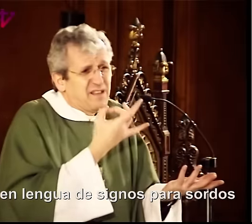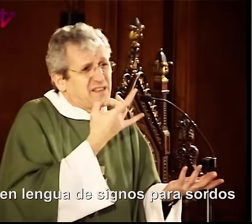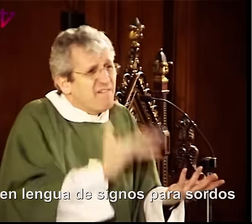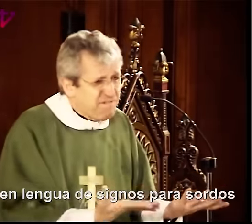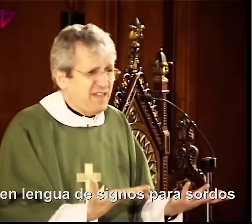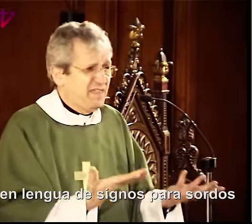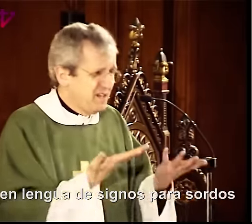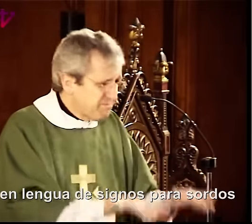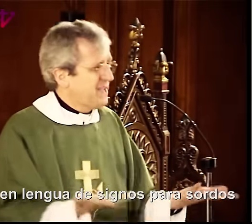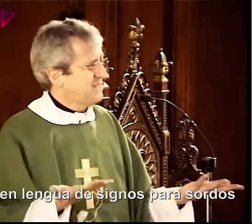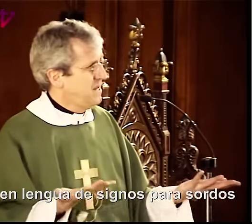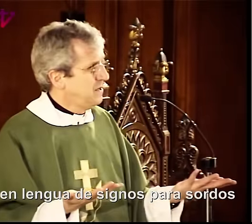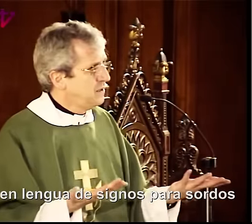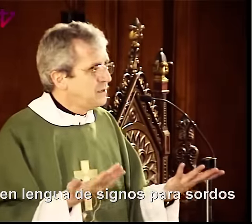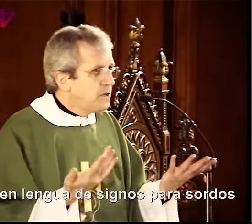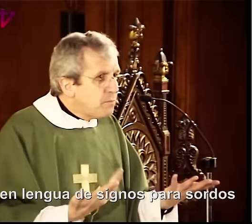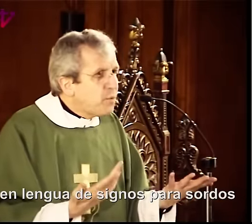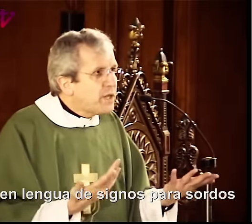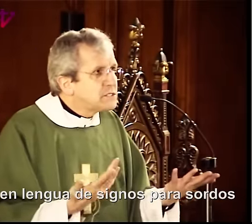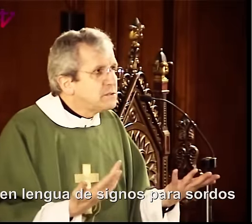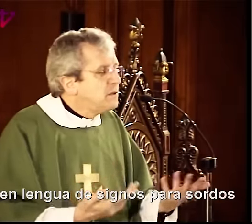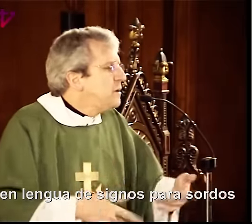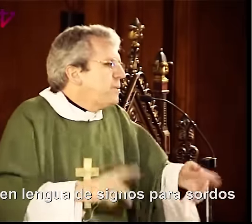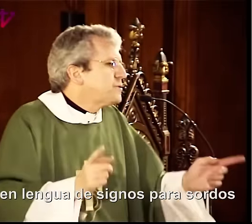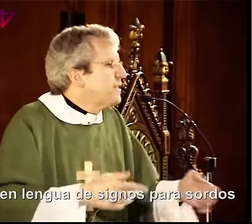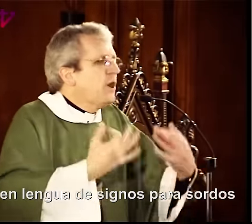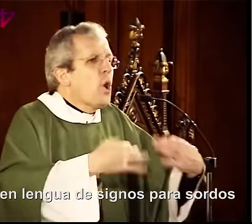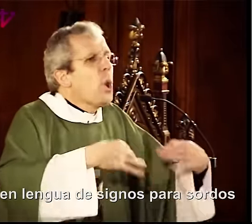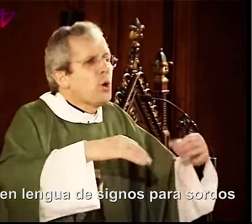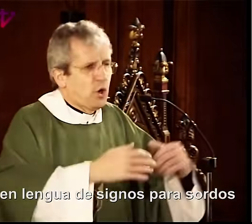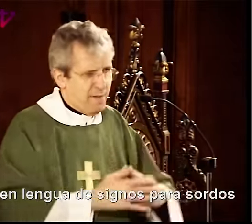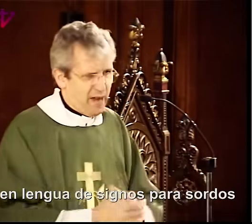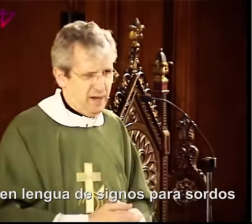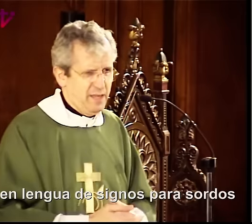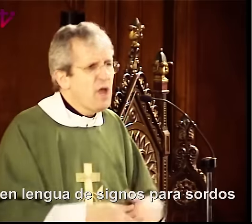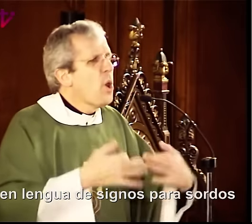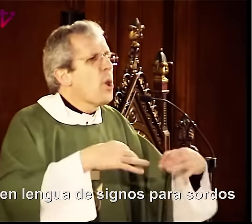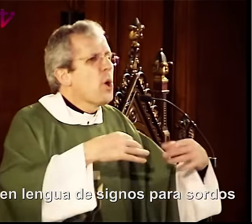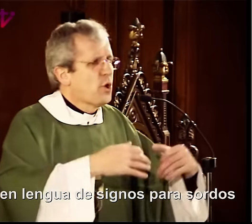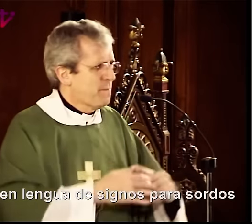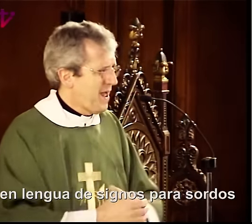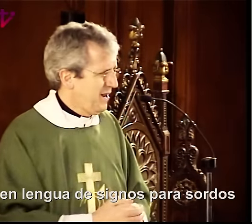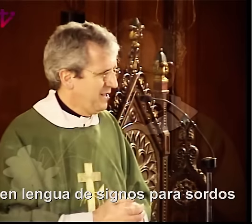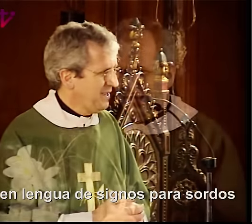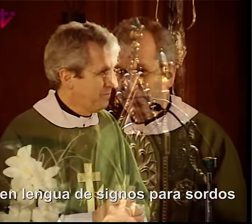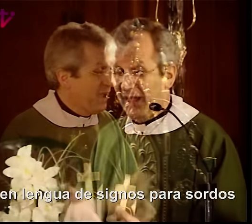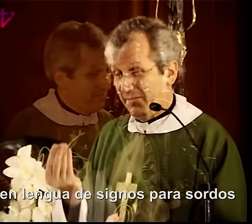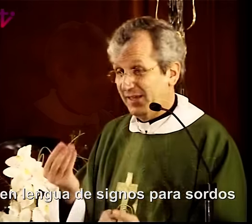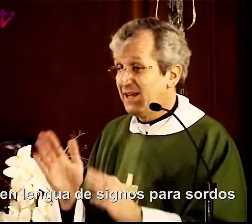tan fácil pasan, pues no podemos decir lo normal, lo normal. A veces en